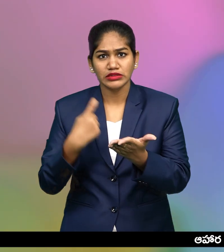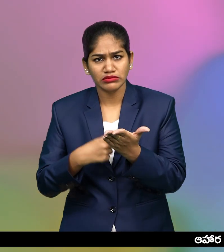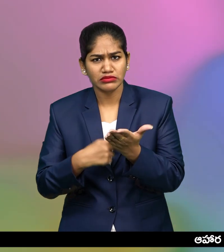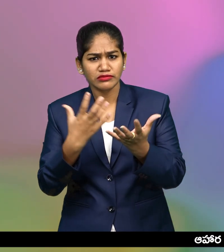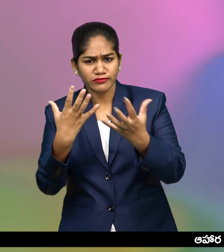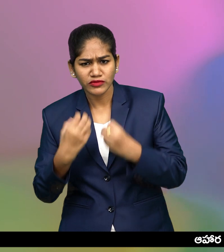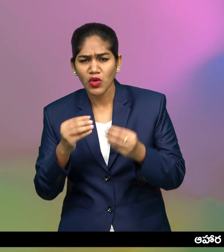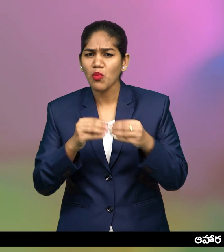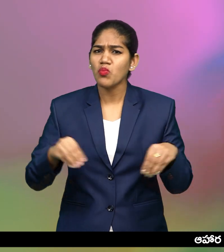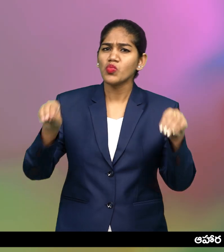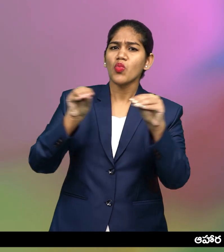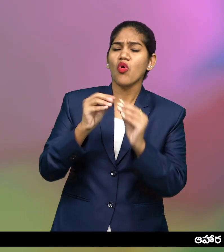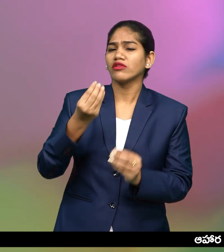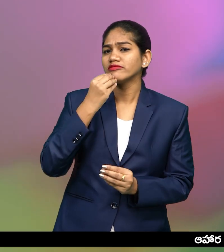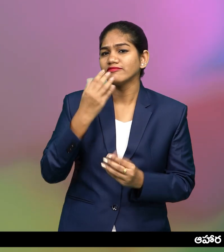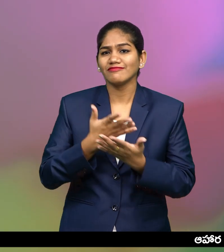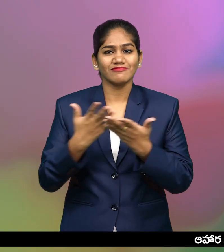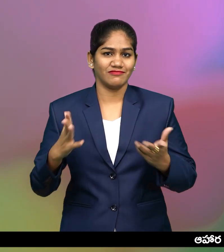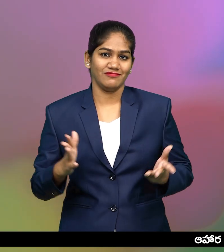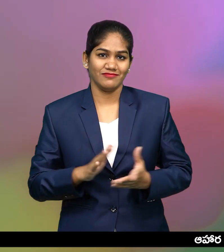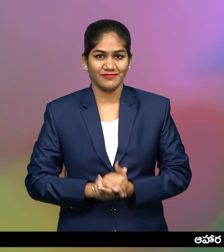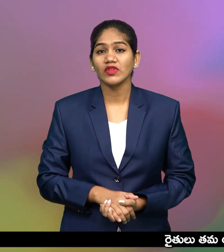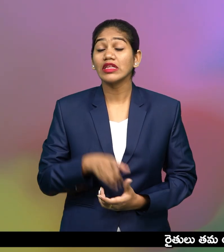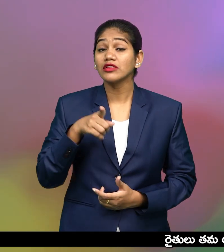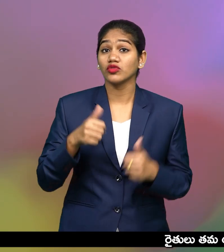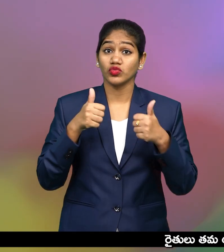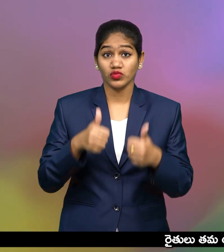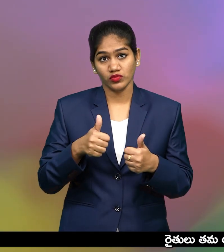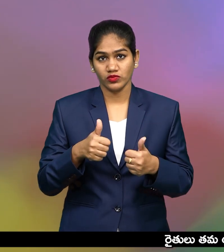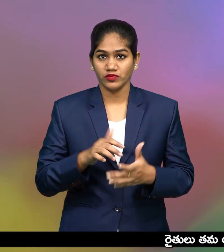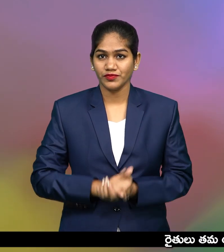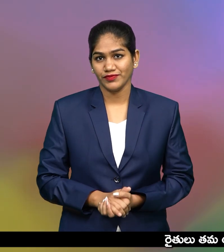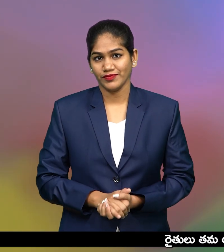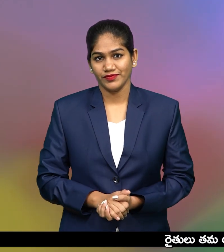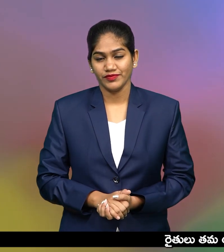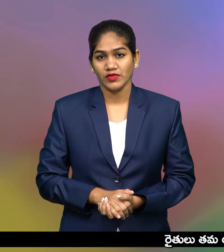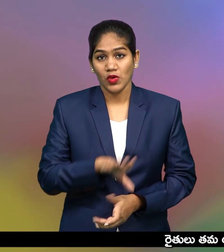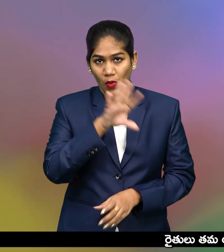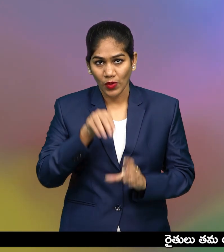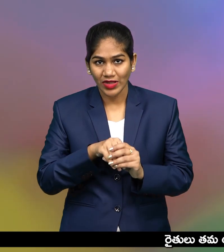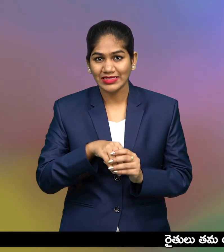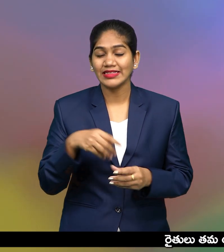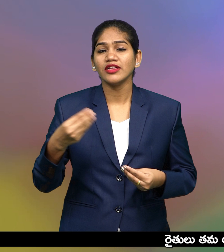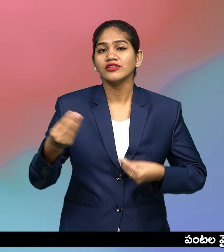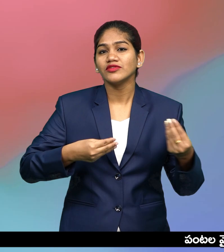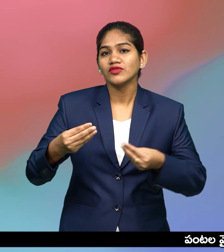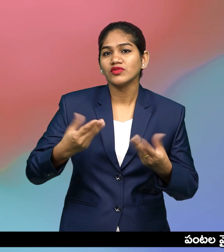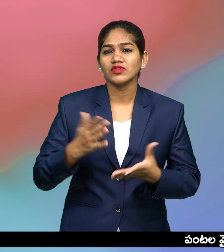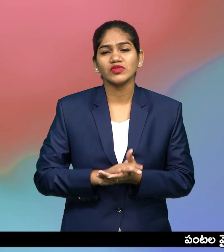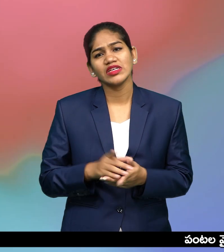ఆహార ధాన్యాలు ఉత్పత్తి చేసే రైతులు తమ ఆదాయాన్ని పెంచుకోవడానికి పంటల వైవిధ్యం